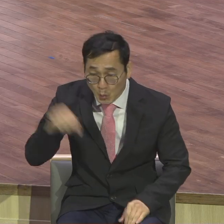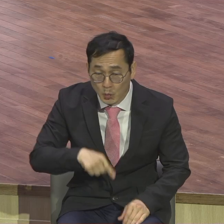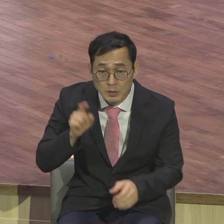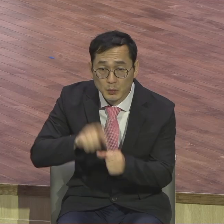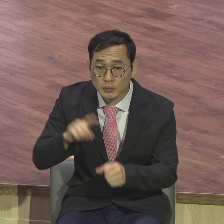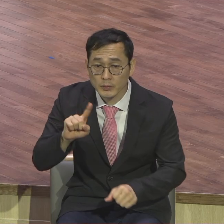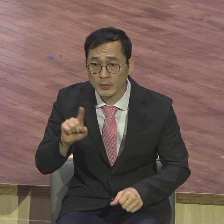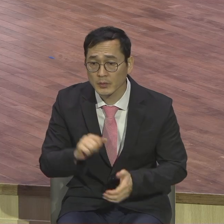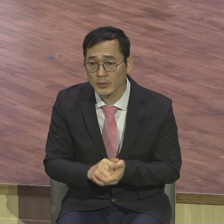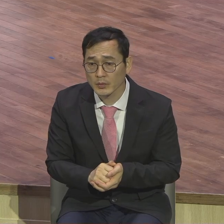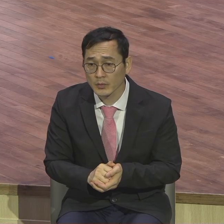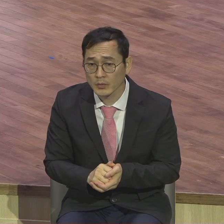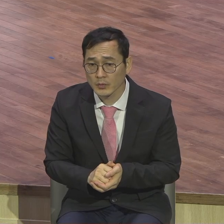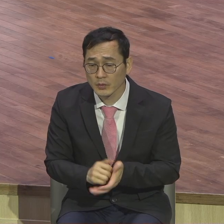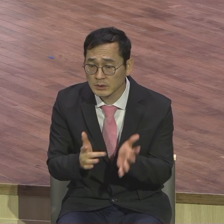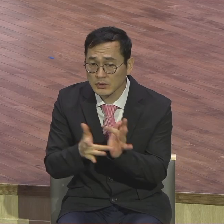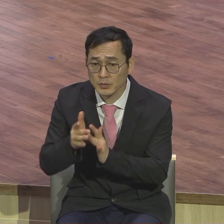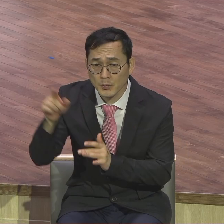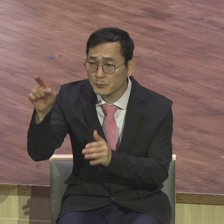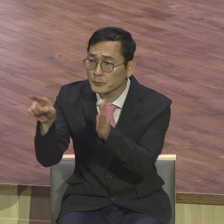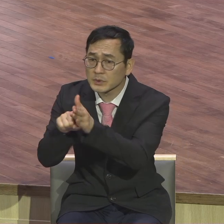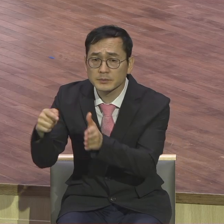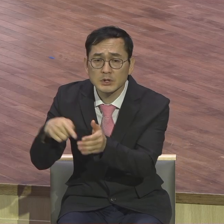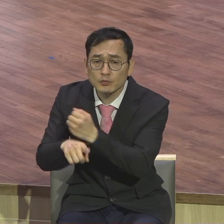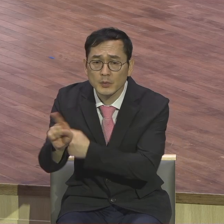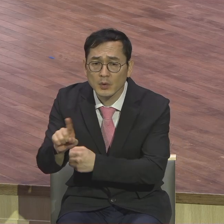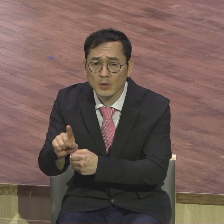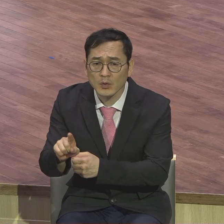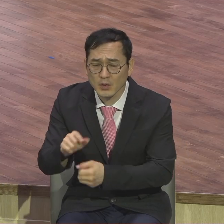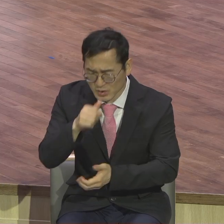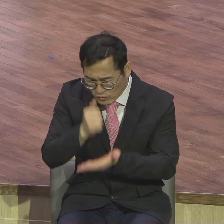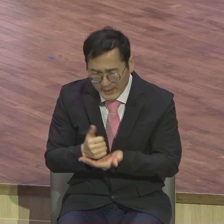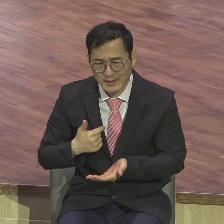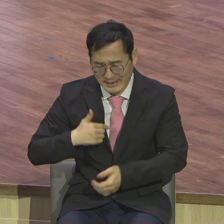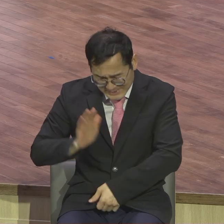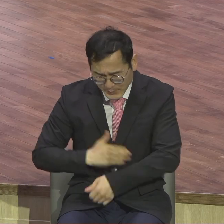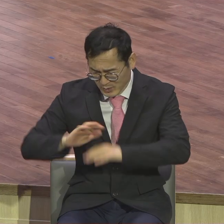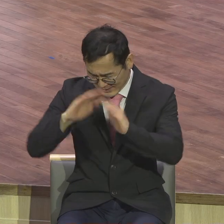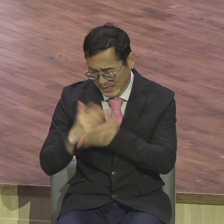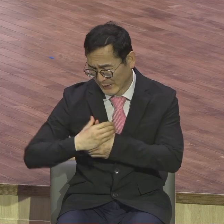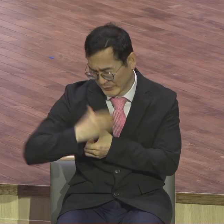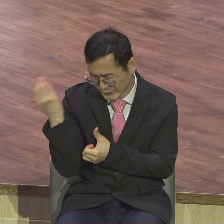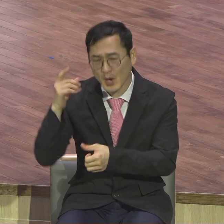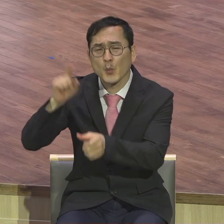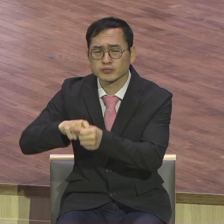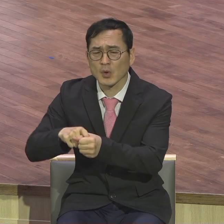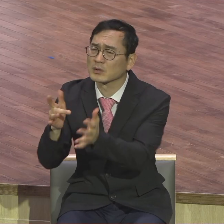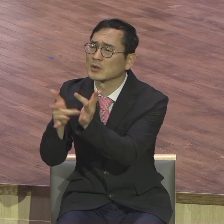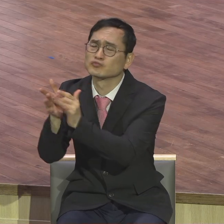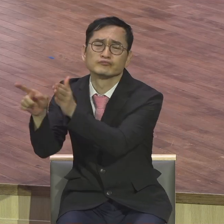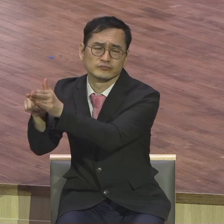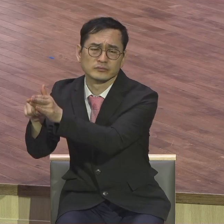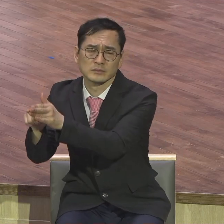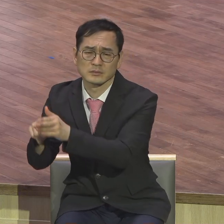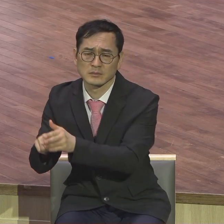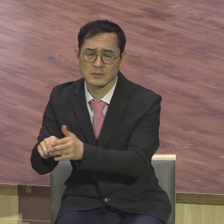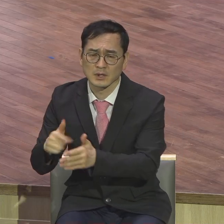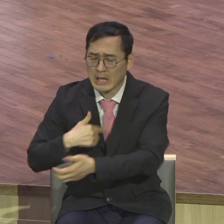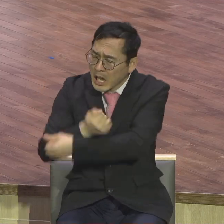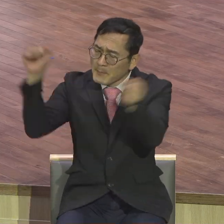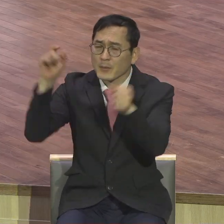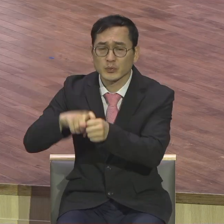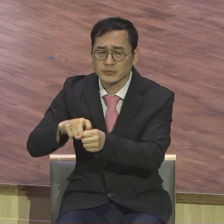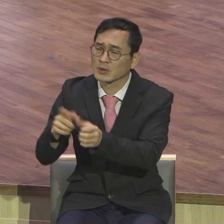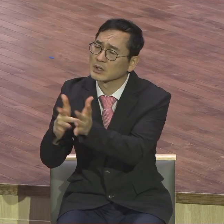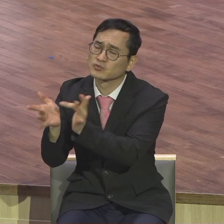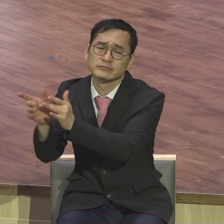예수 믿을 이유가 안 보여요. 예수 왜 믿습니까? 죄사원 받으려고. 아멘 그를 거기서 자유케 되려고 예수